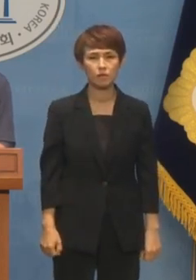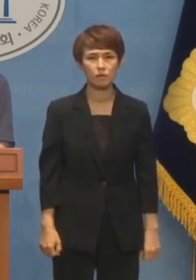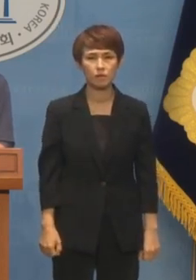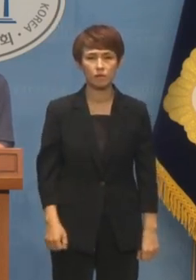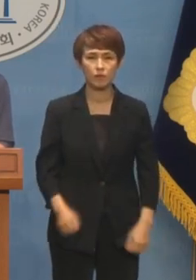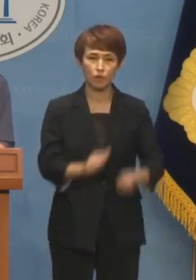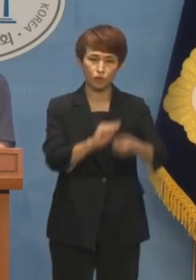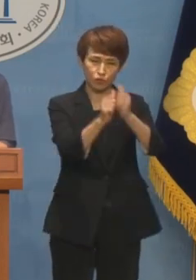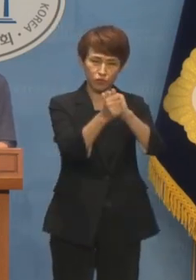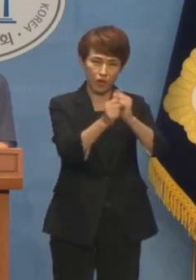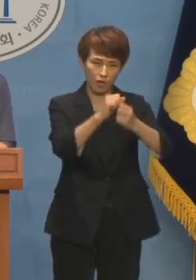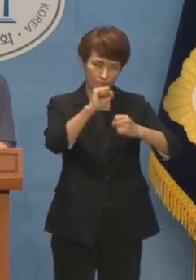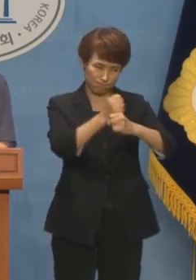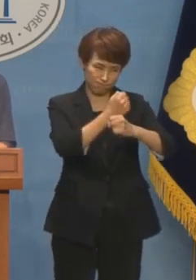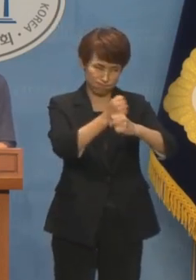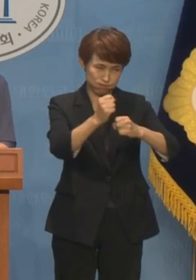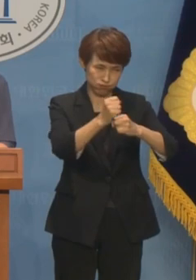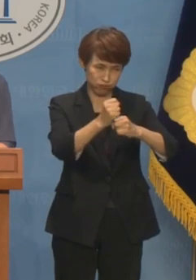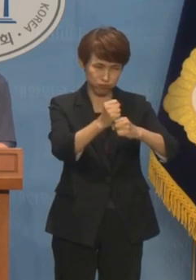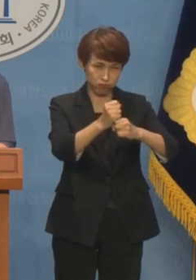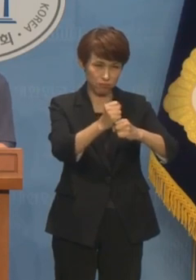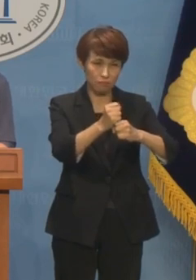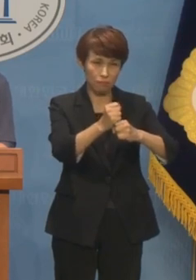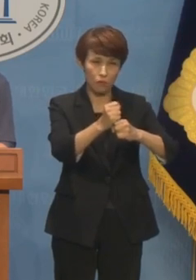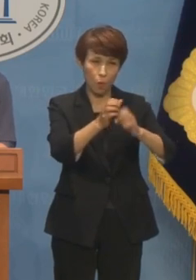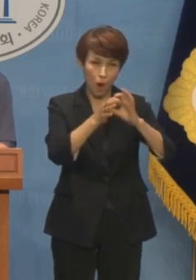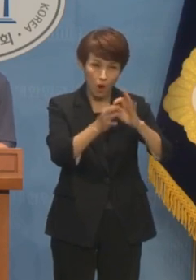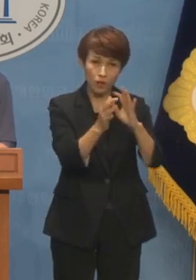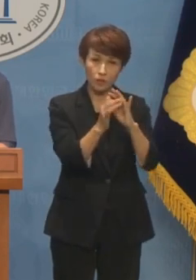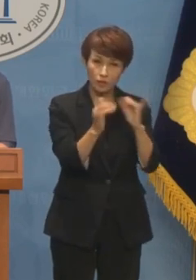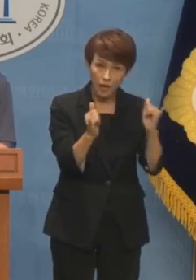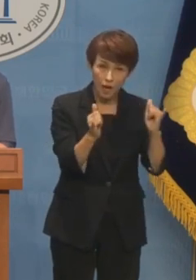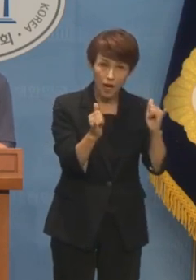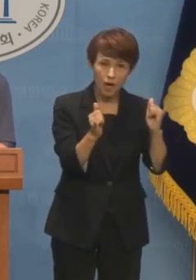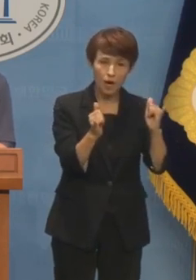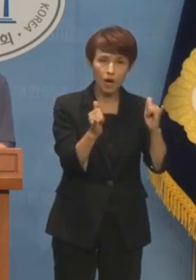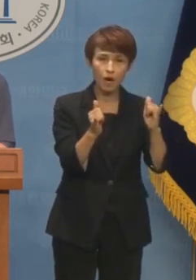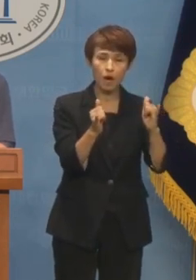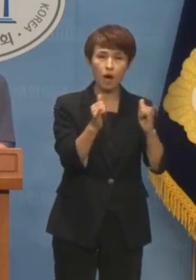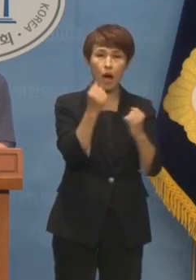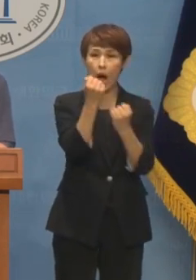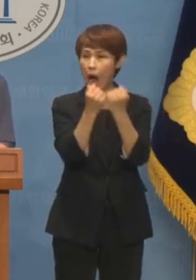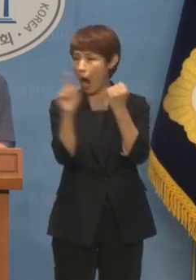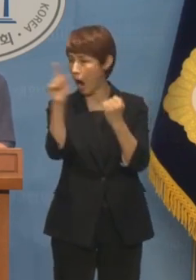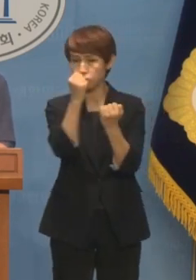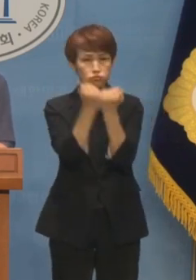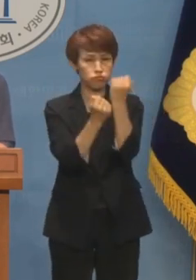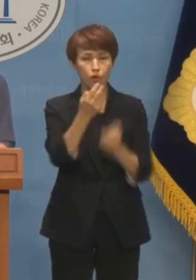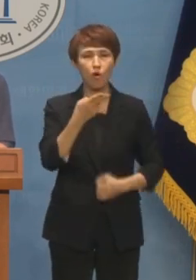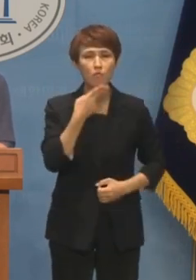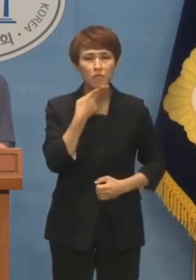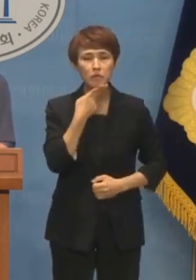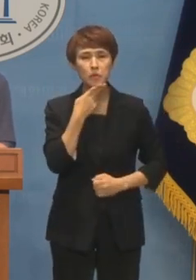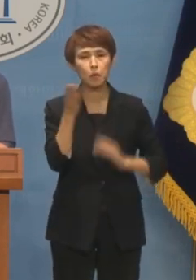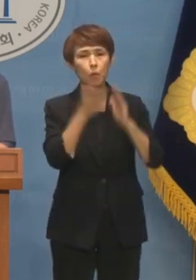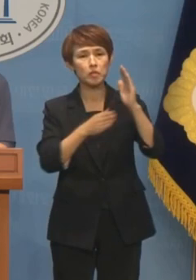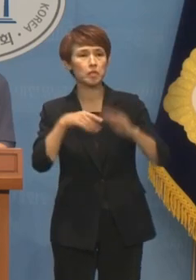도이치 주가 조작 사건의 핵심적인 당사자로서 그 어떤 해명이나 설명도 없이 공식